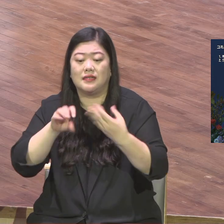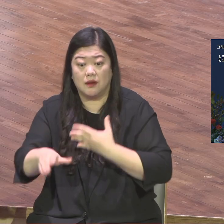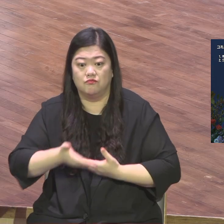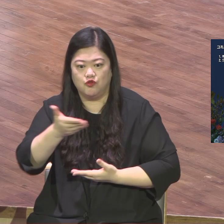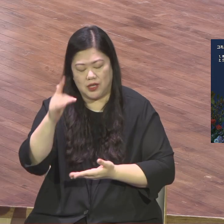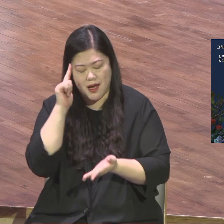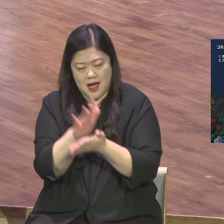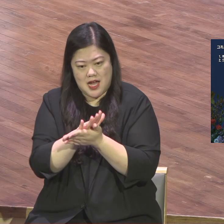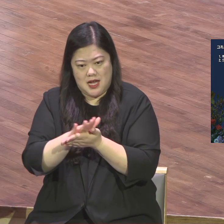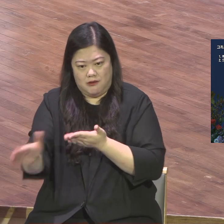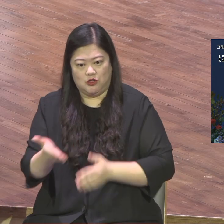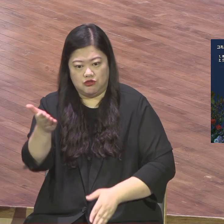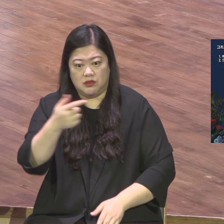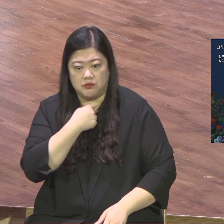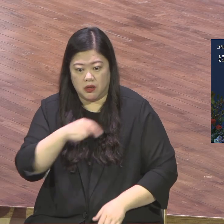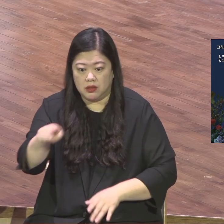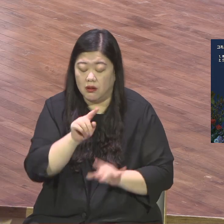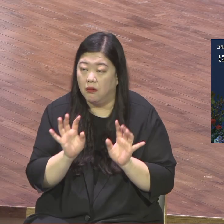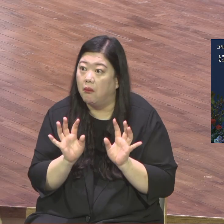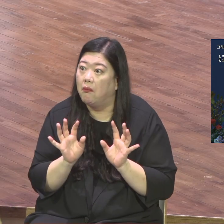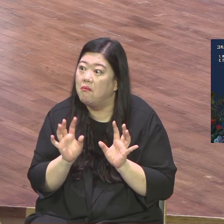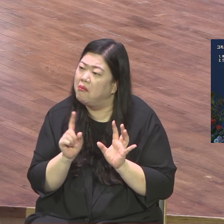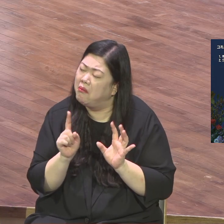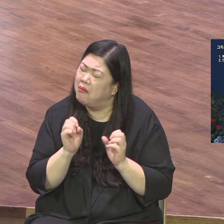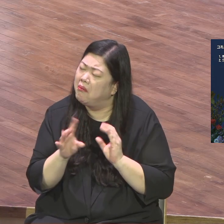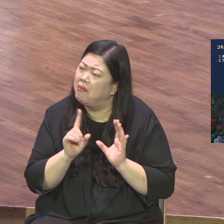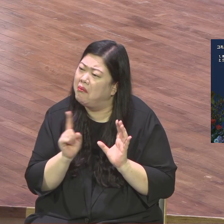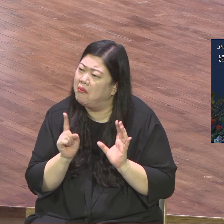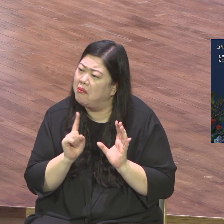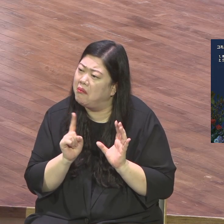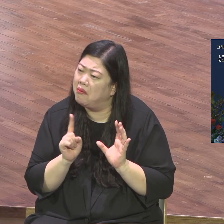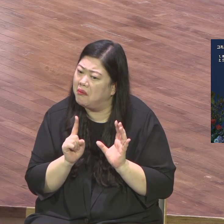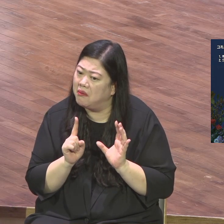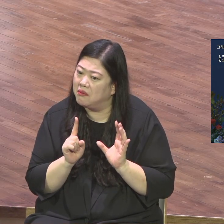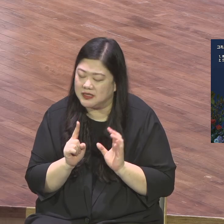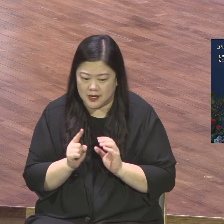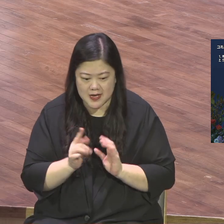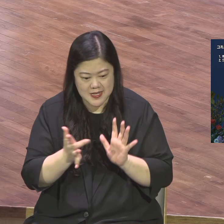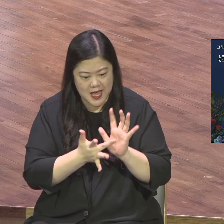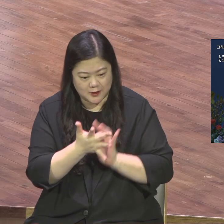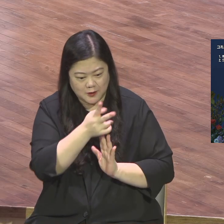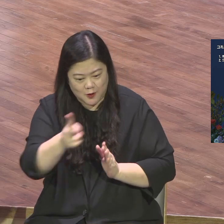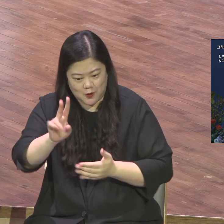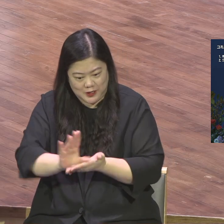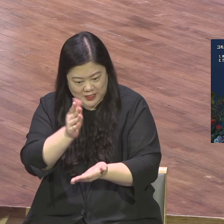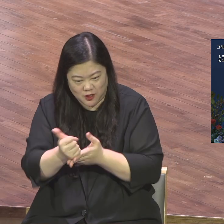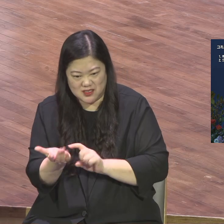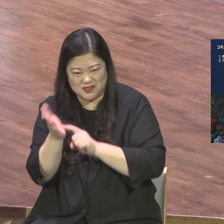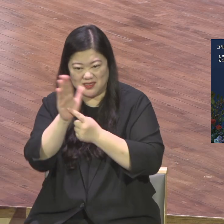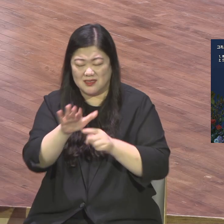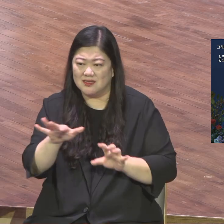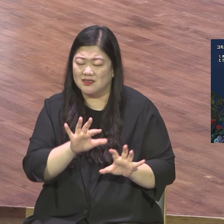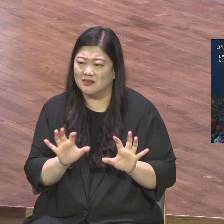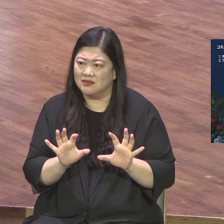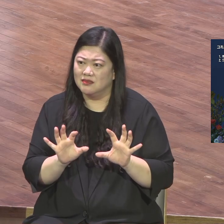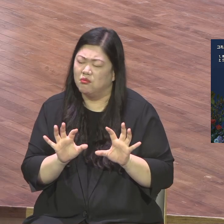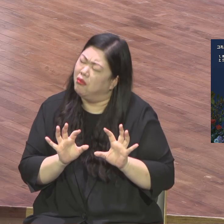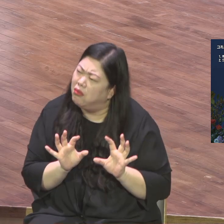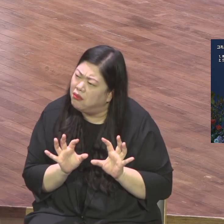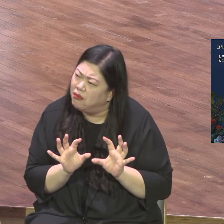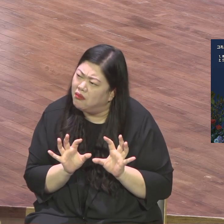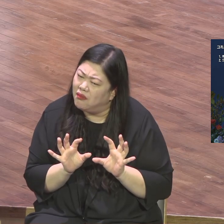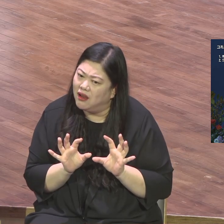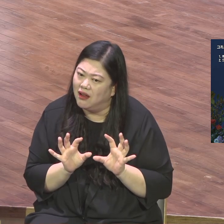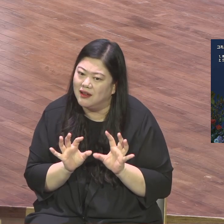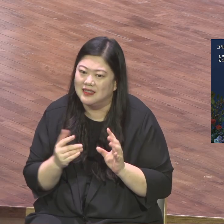여러분은요 누구를 만나든 어디를 가든지 간에 아 저 사람 내가 답 줘야 되겠다. 인생 답 줘야 돼. 저 사람이 뭐 엄청나게 뭐 잘난